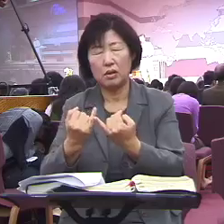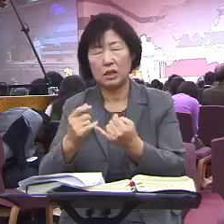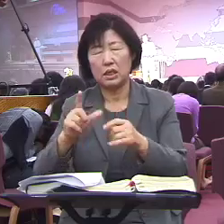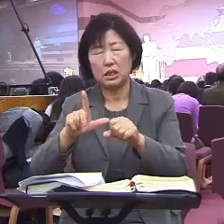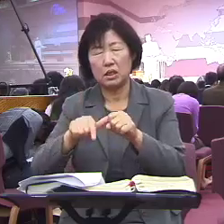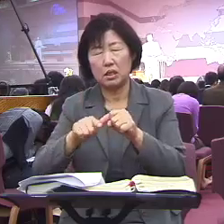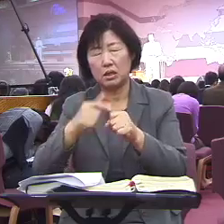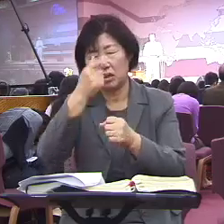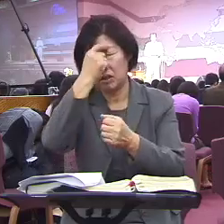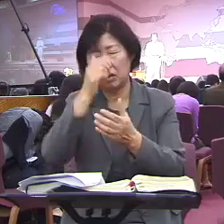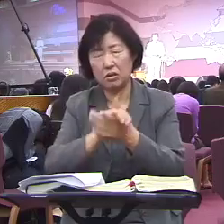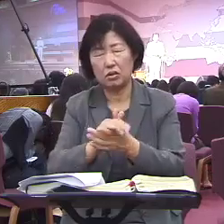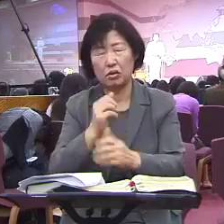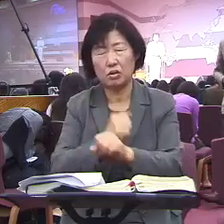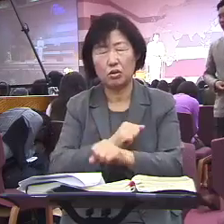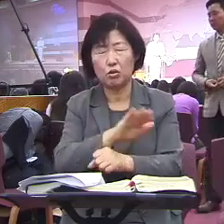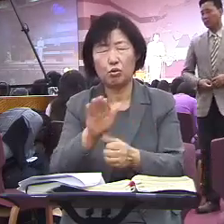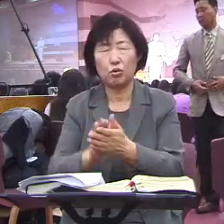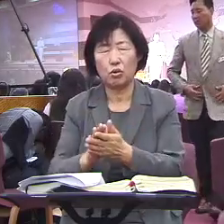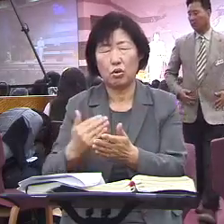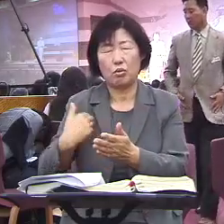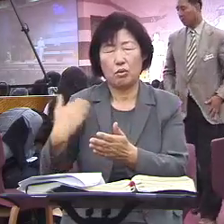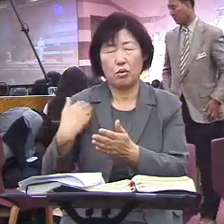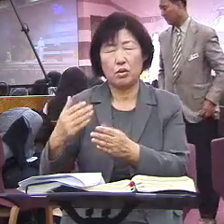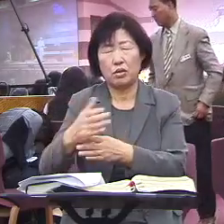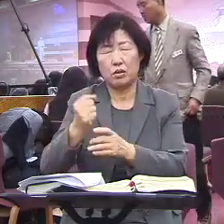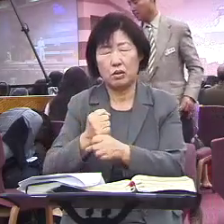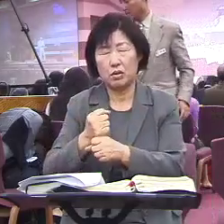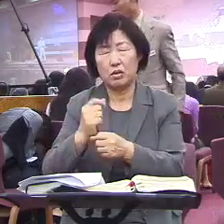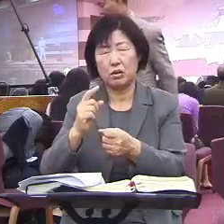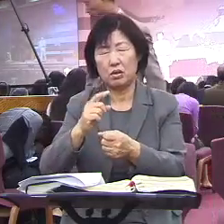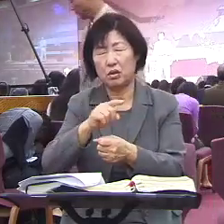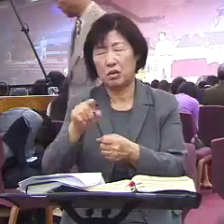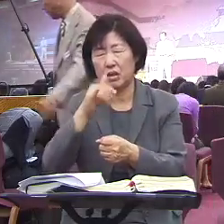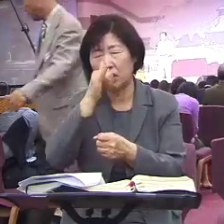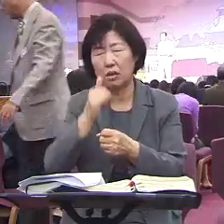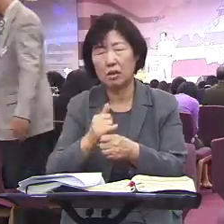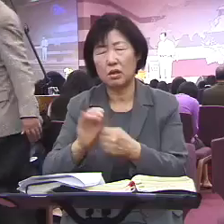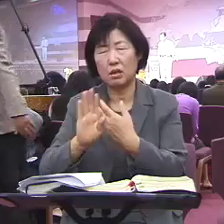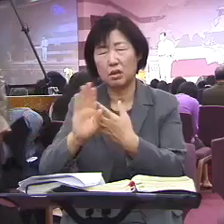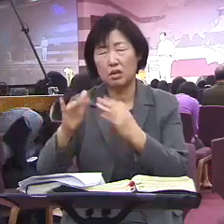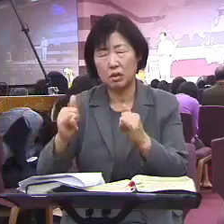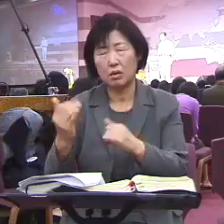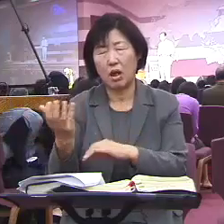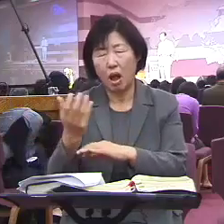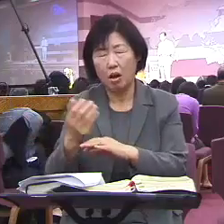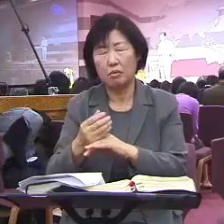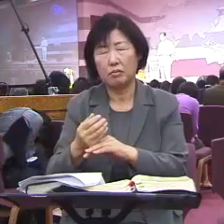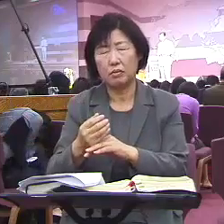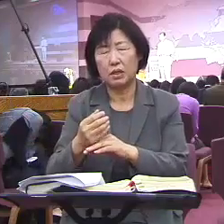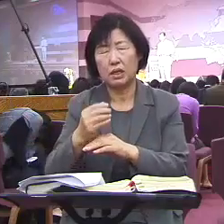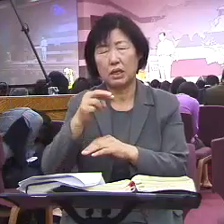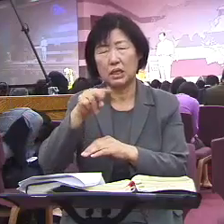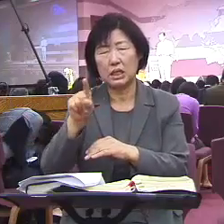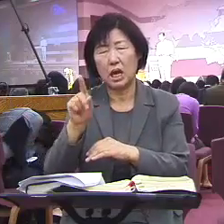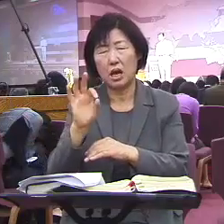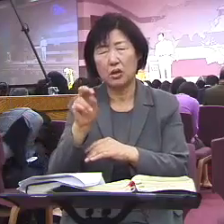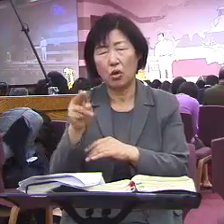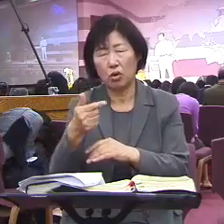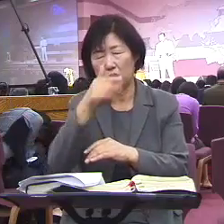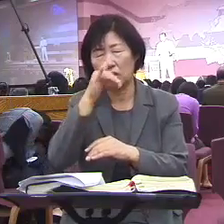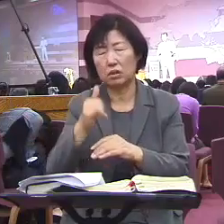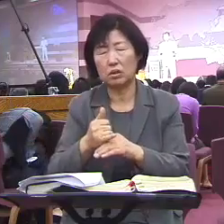한번 기도합시다. 우리가 모르는 짐이 그들에게 있을 거예요. 남들이 모르는 아픔과 사연이 있을 것입니다.